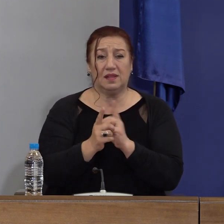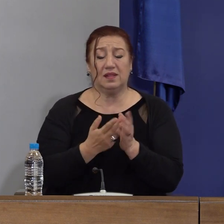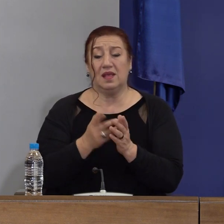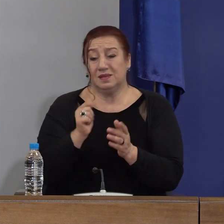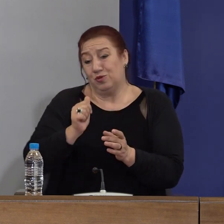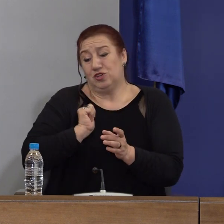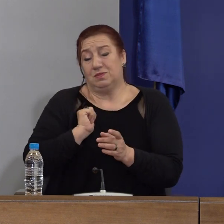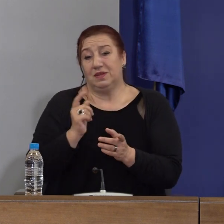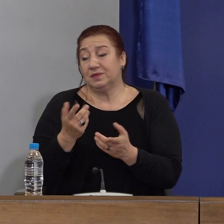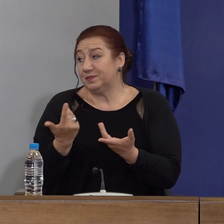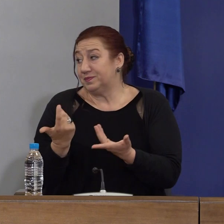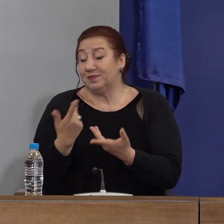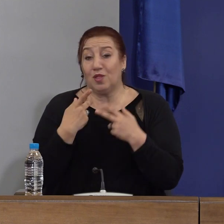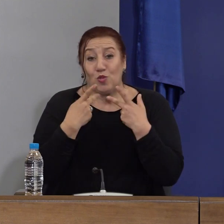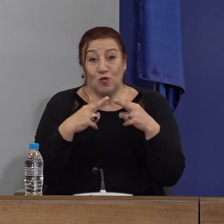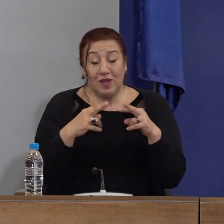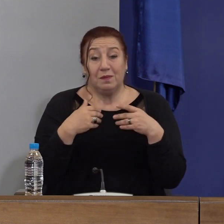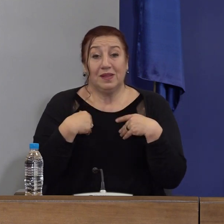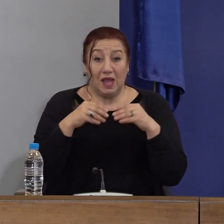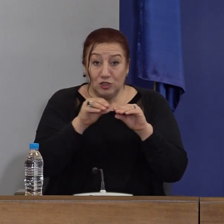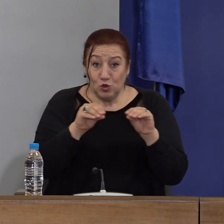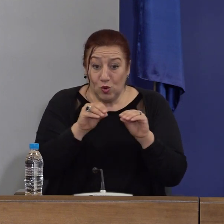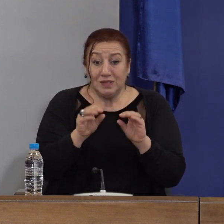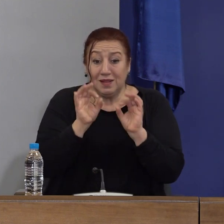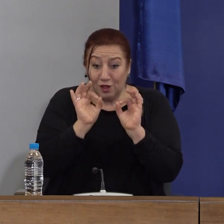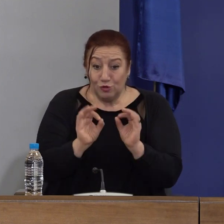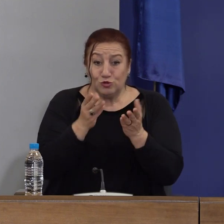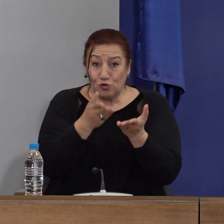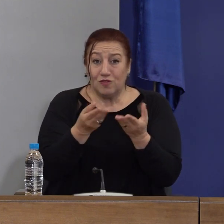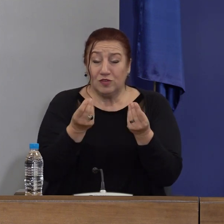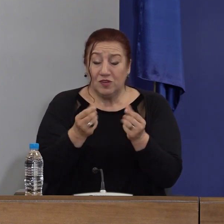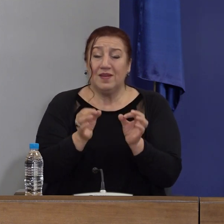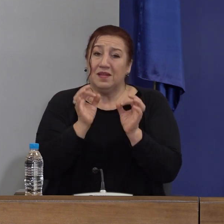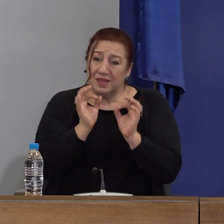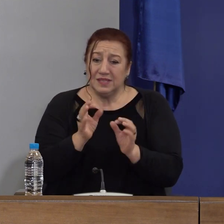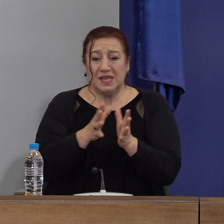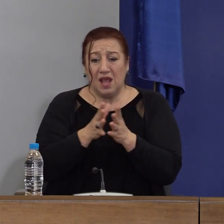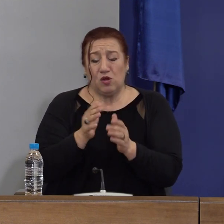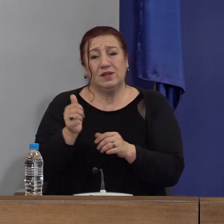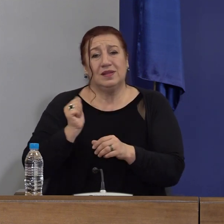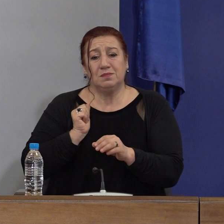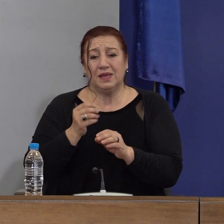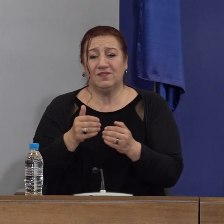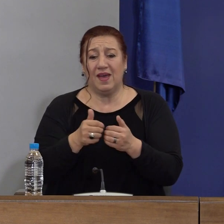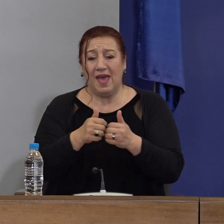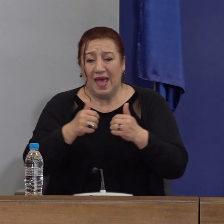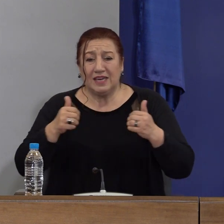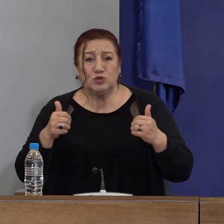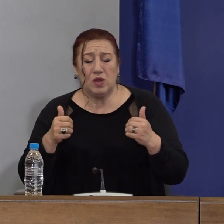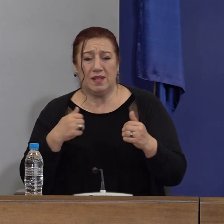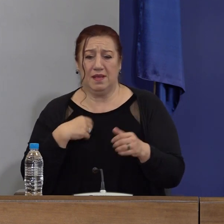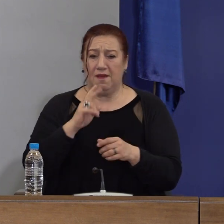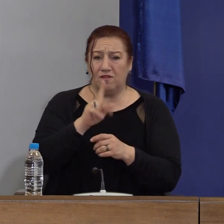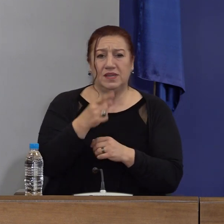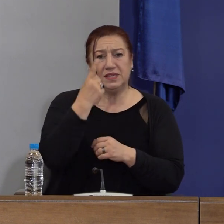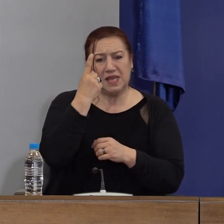Ами, нашите указания са точно в тази посока. Наистина да се спазва разстоянието и да влизат по един или